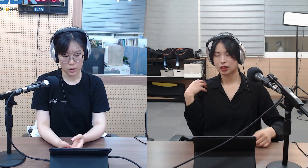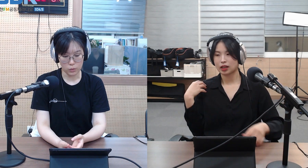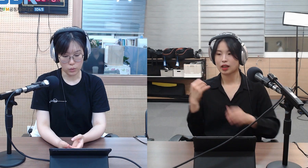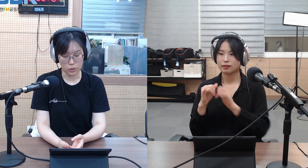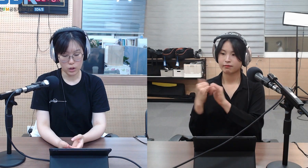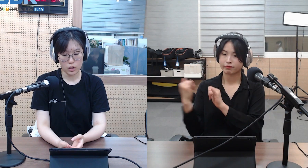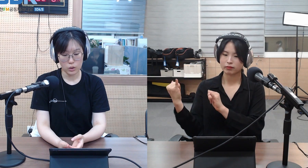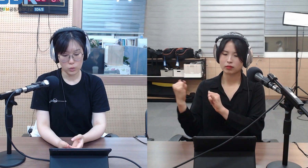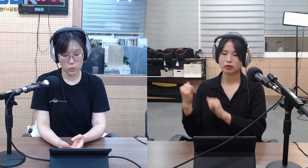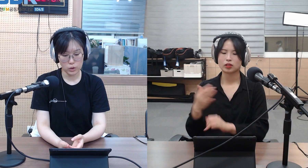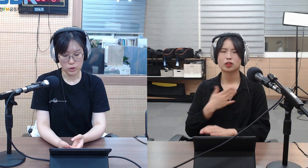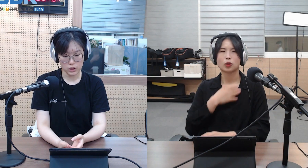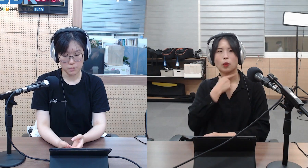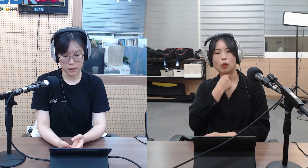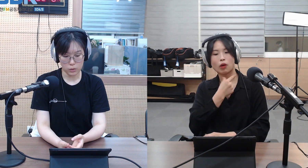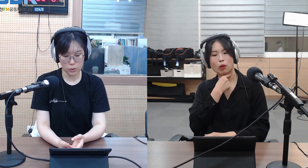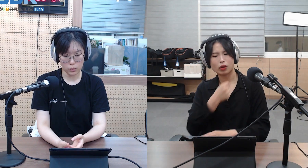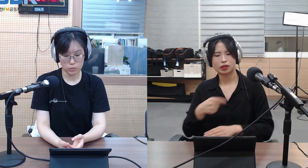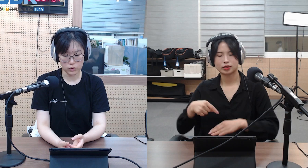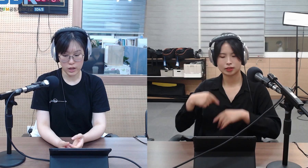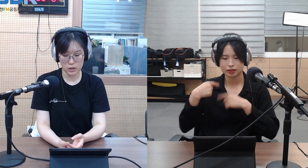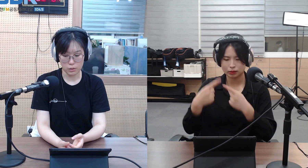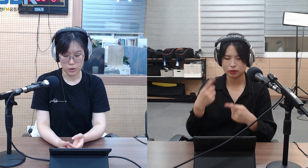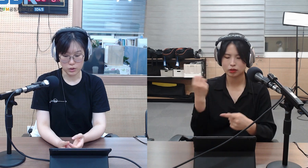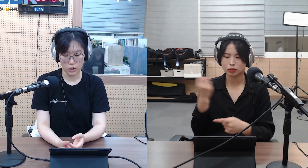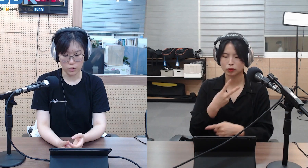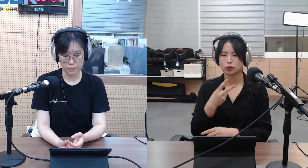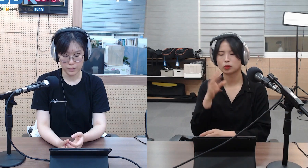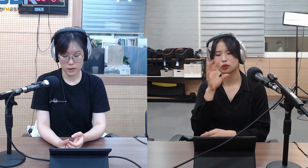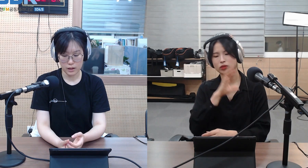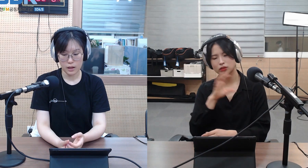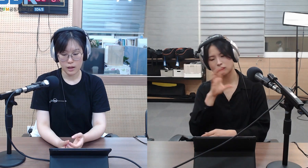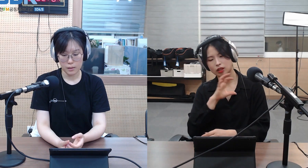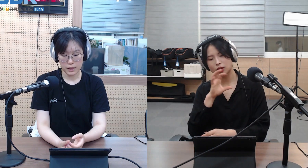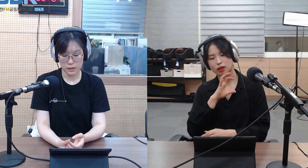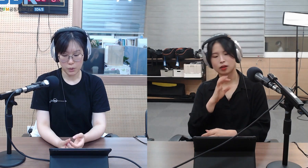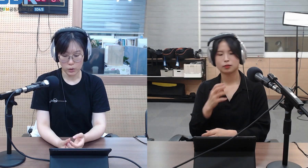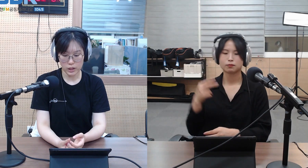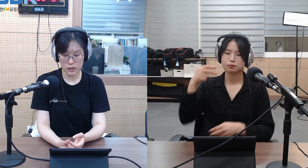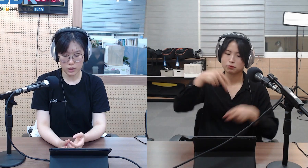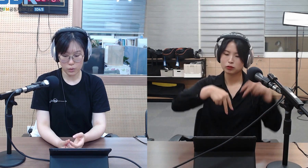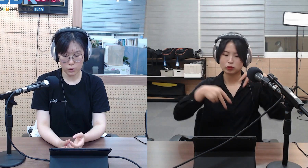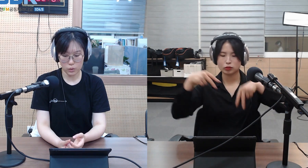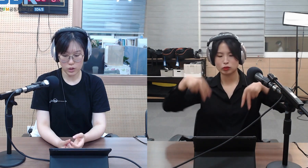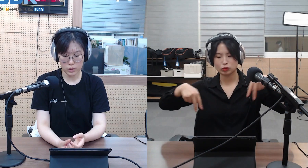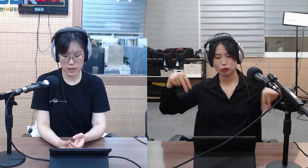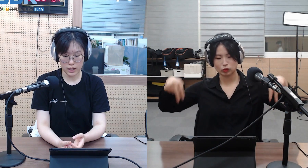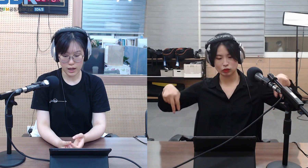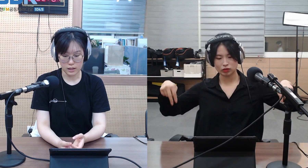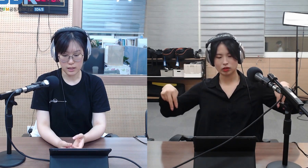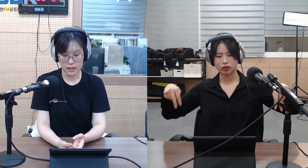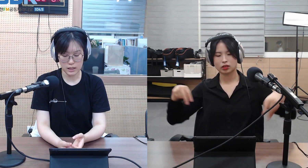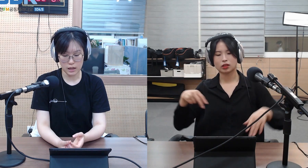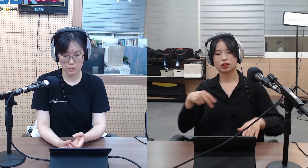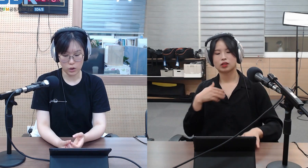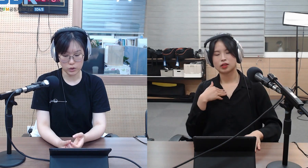참여하고 또 연습하고 무대에 서면서 많은 변화를 겪고 성장해 자신감을 얻은